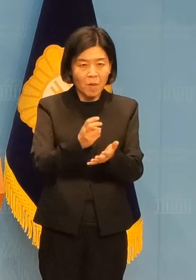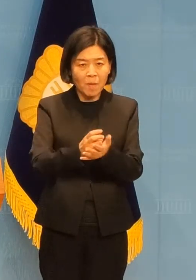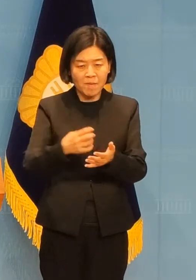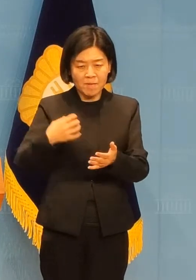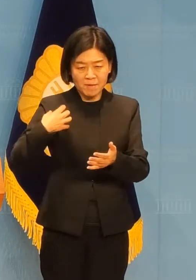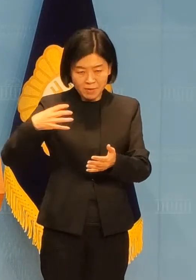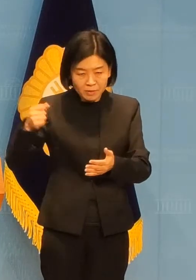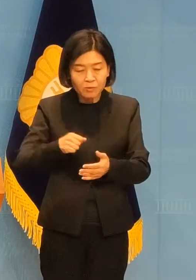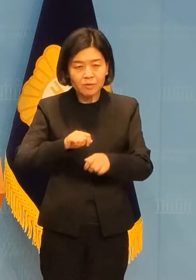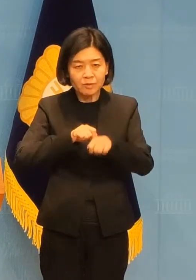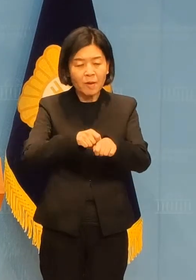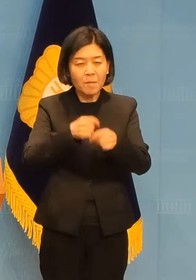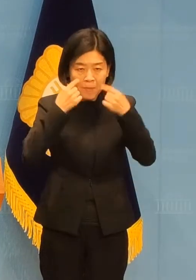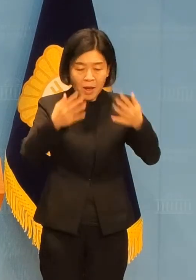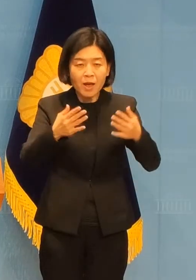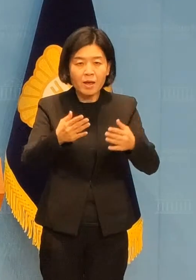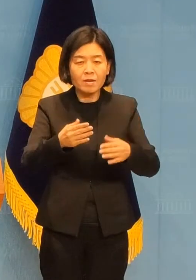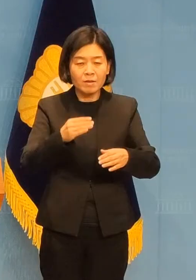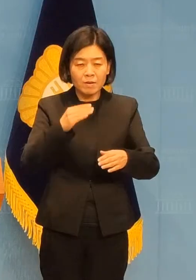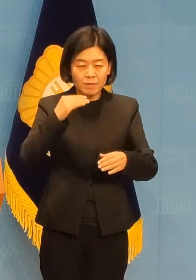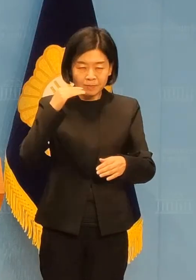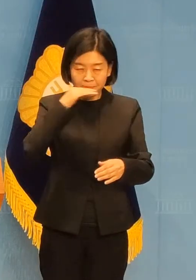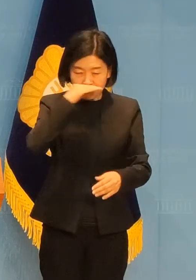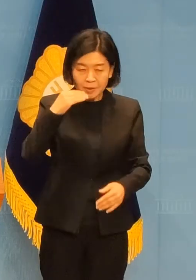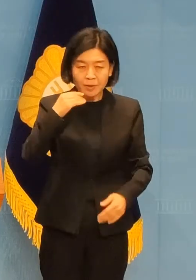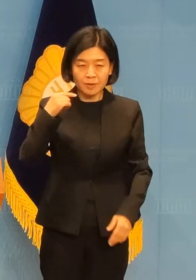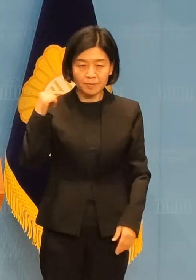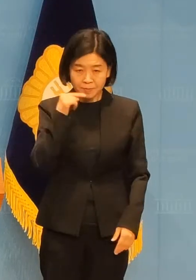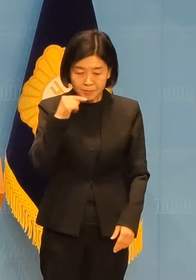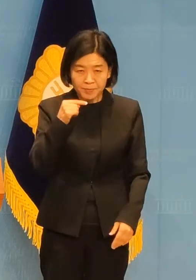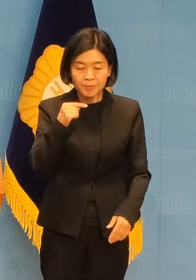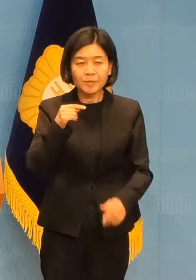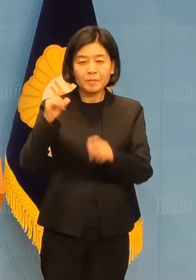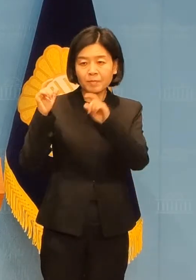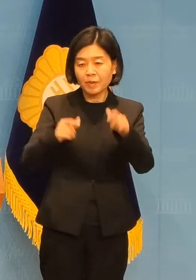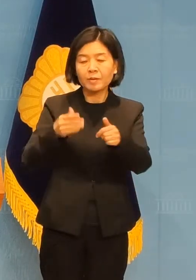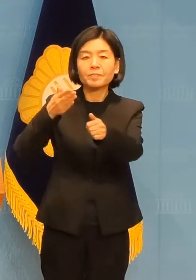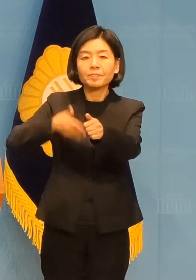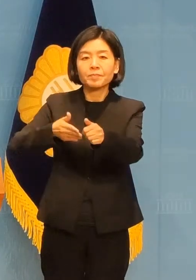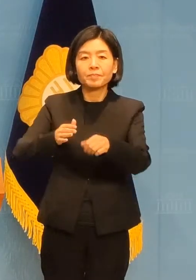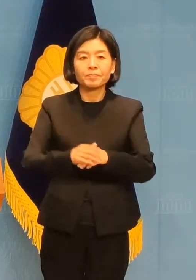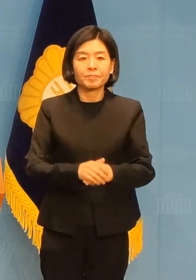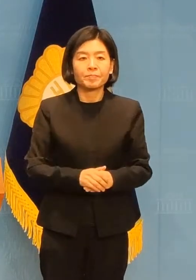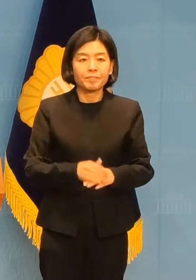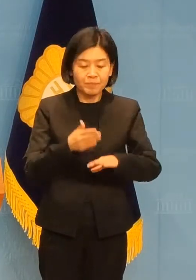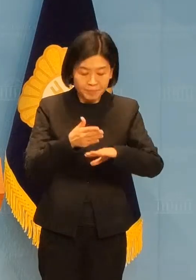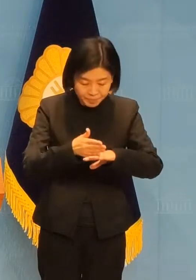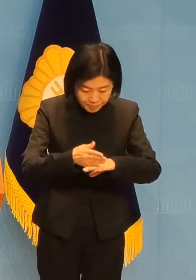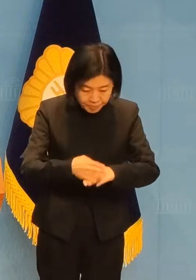엄정하고 일관된 법 집행에 나서야 합니다. 이상입니다.